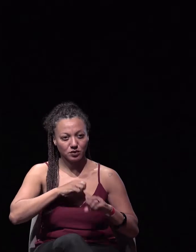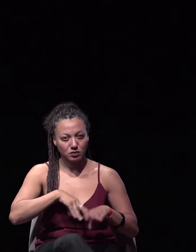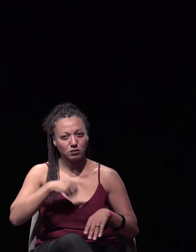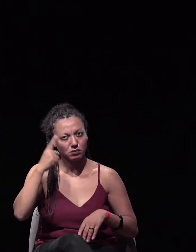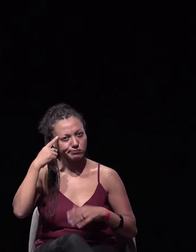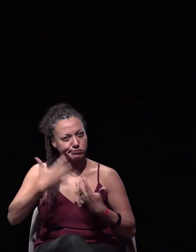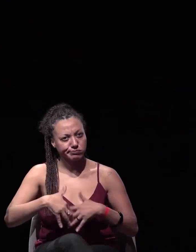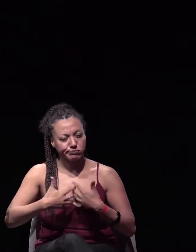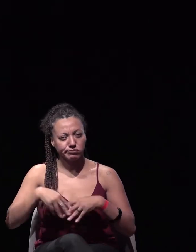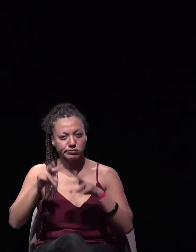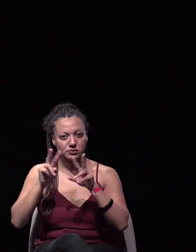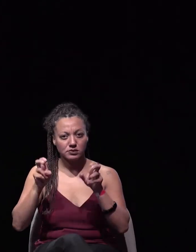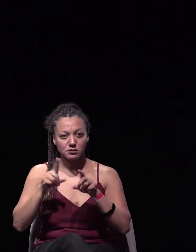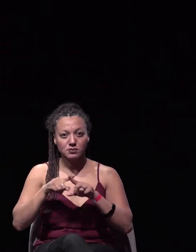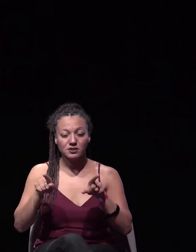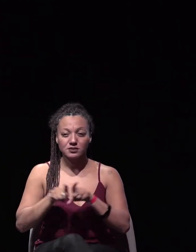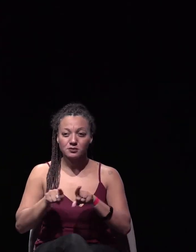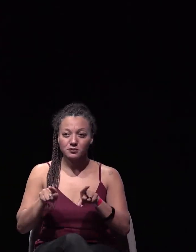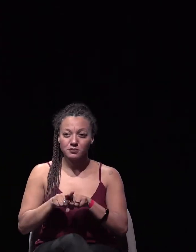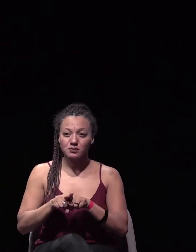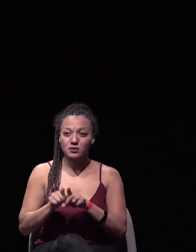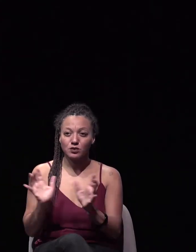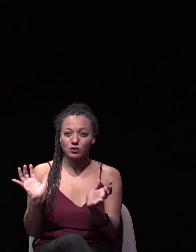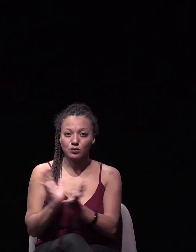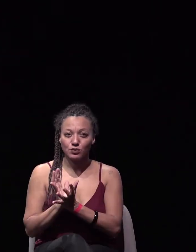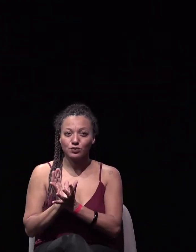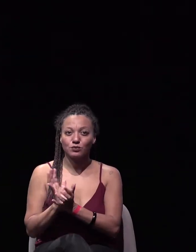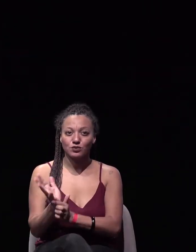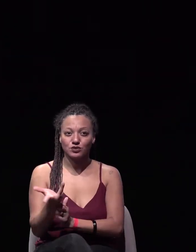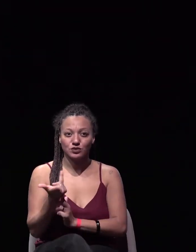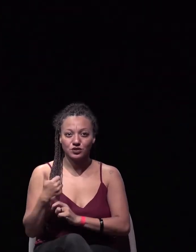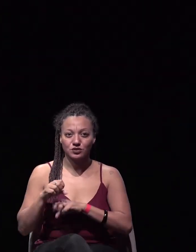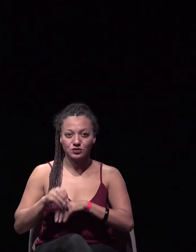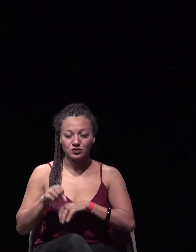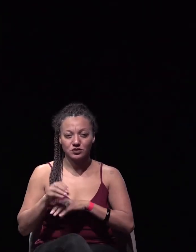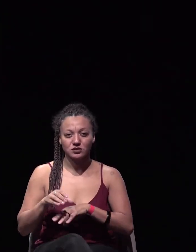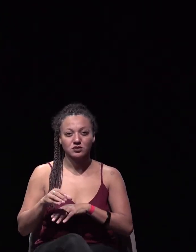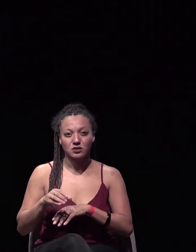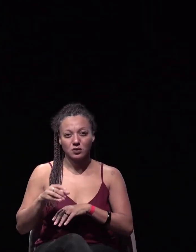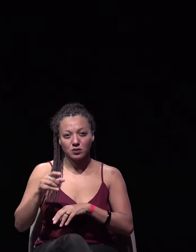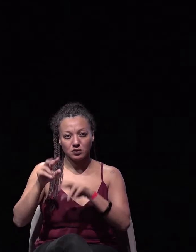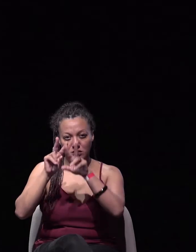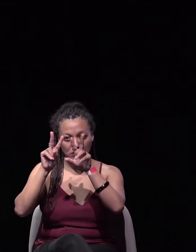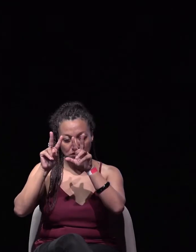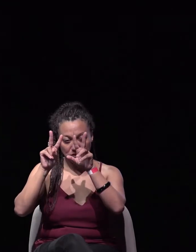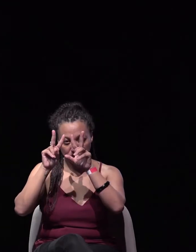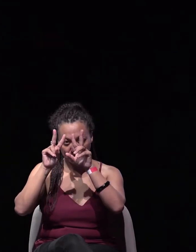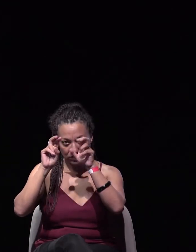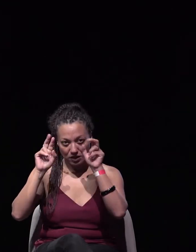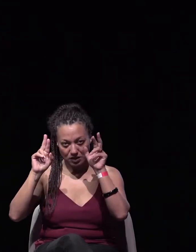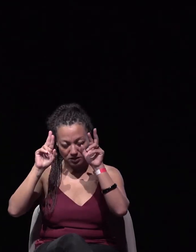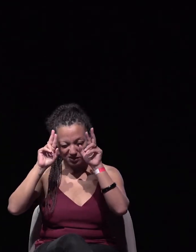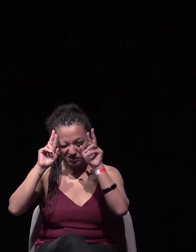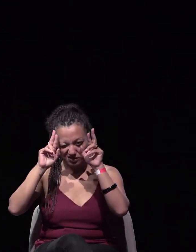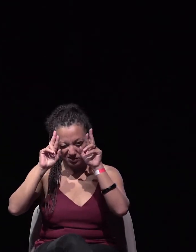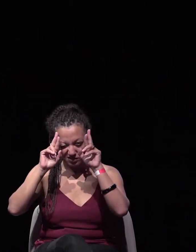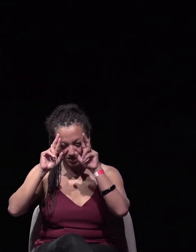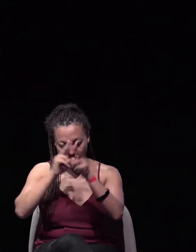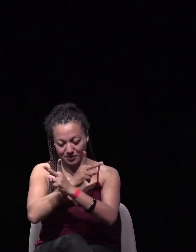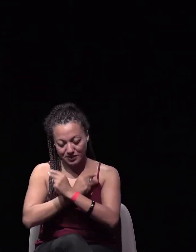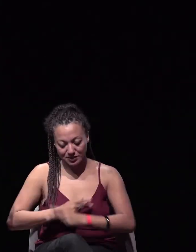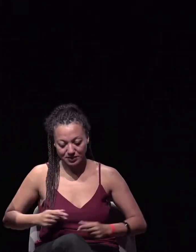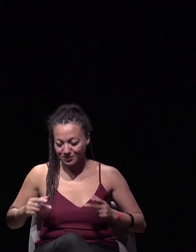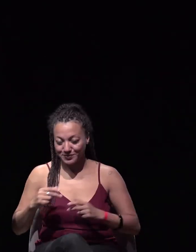questões, mas também junto ao Núcleo de Educação Étnico-Racial, que desenvolveu um trabalho ano passado, que era um núcleo que se propunha a implementação da